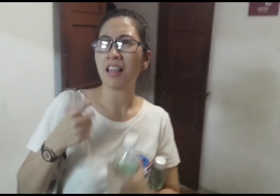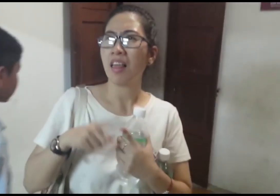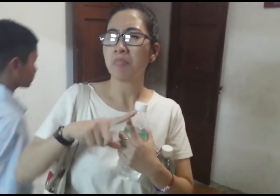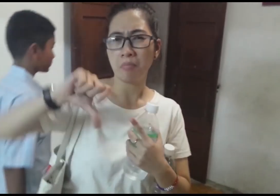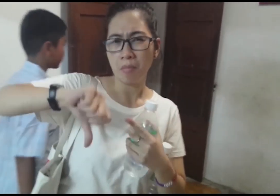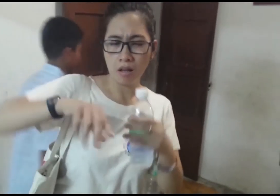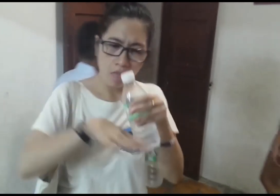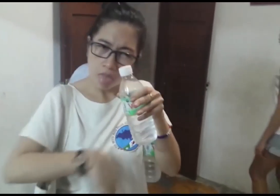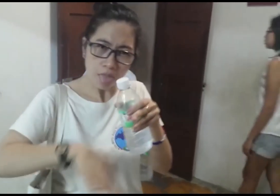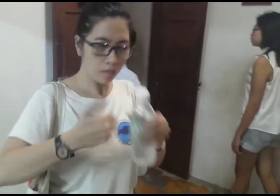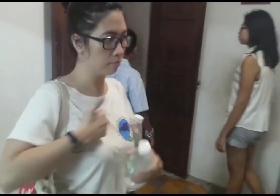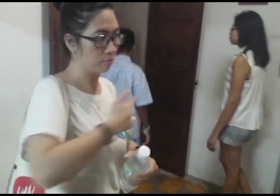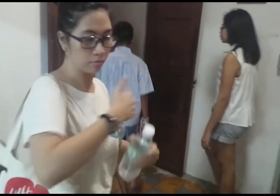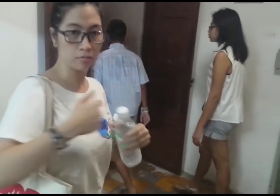Soldaten.